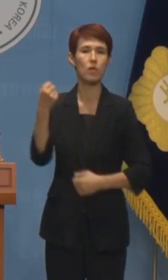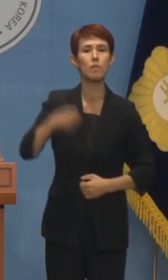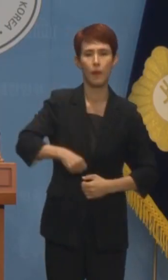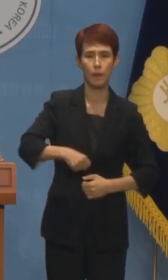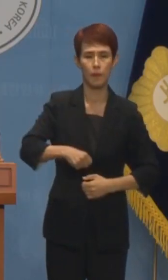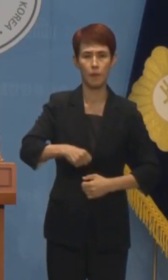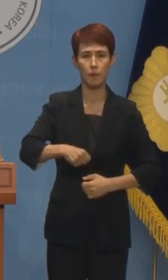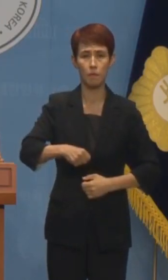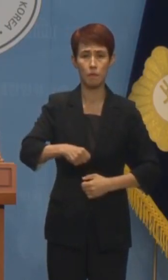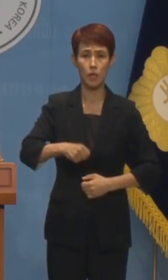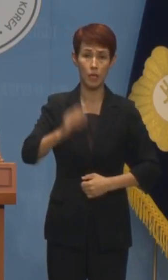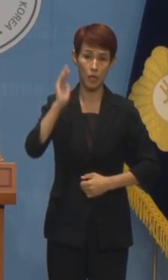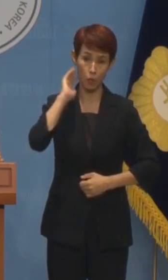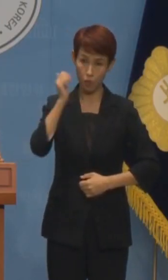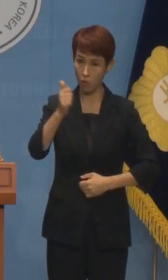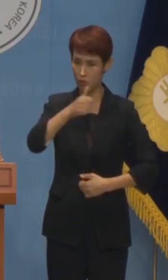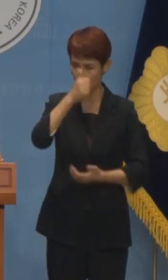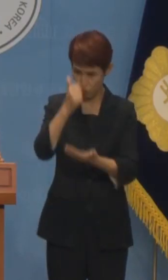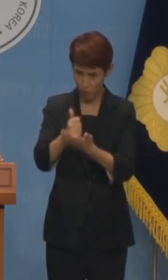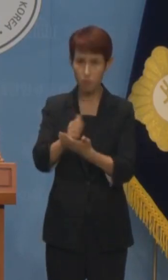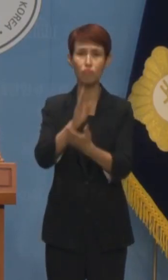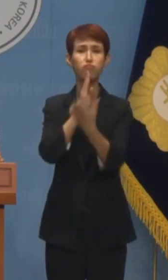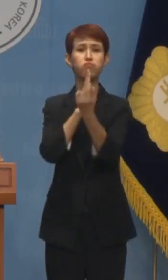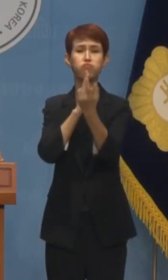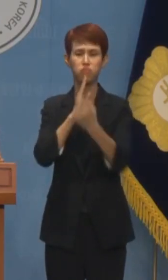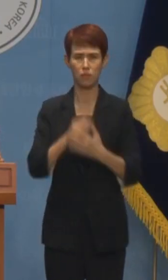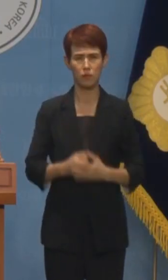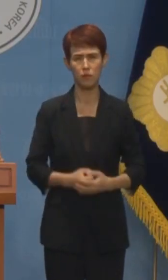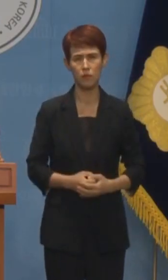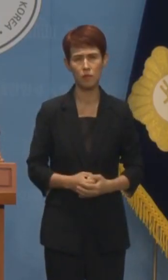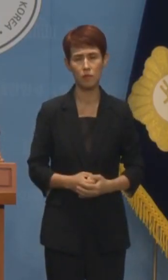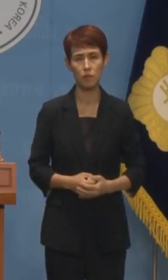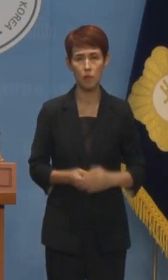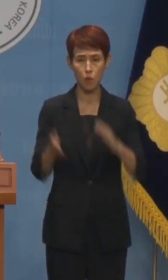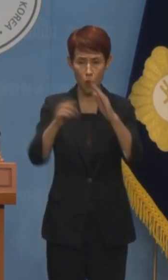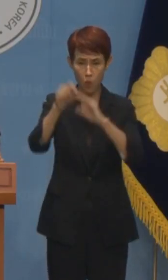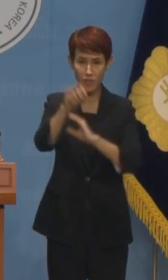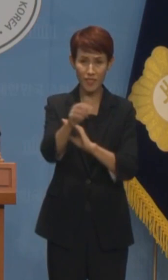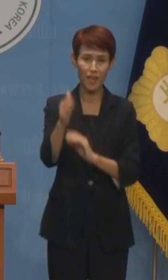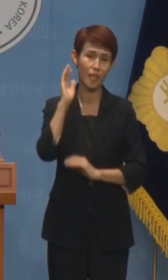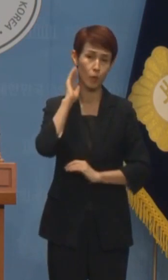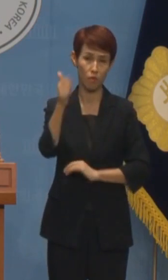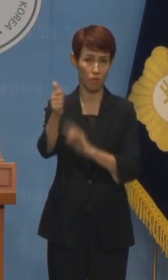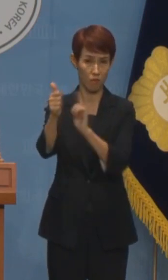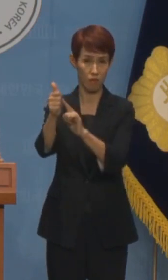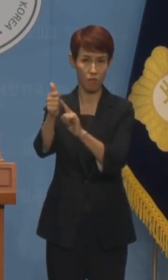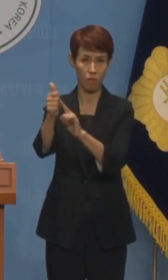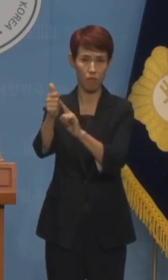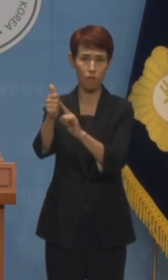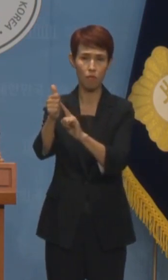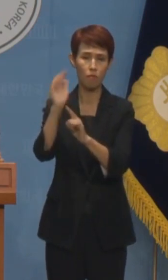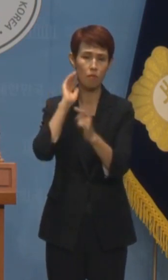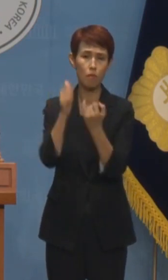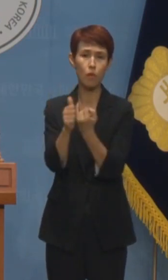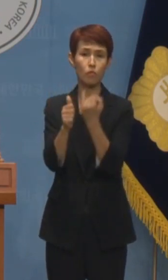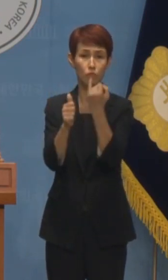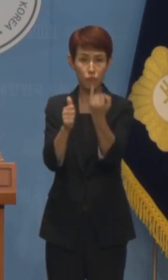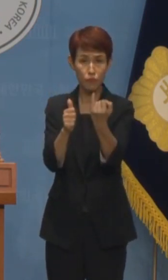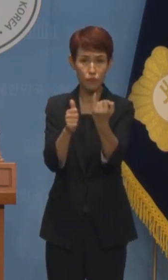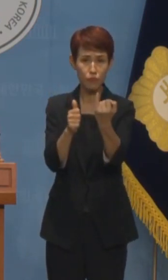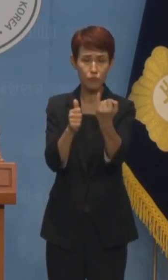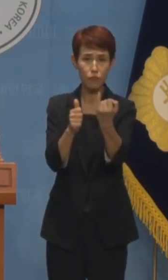즉 대통령의 범죄 사건입니다. 공직자인 윤석열 대통령은 김건희